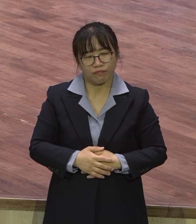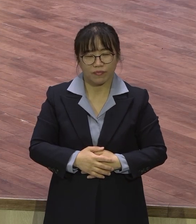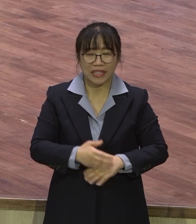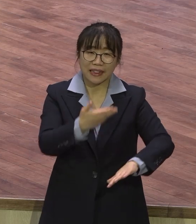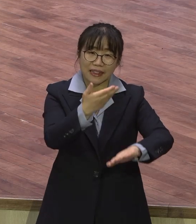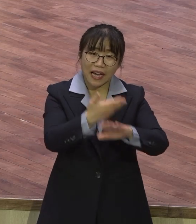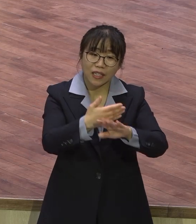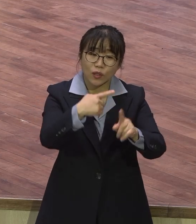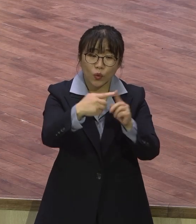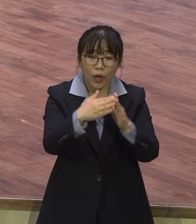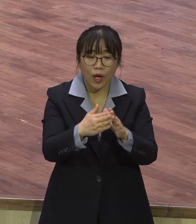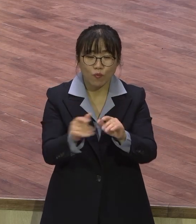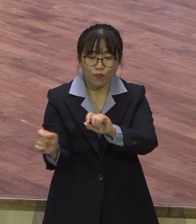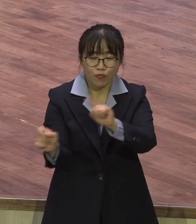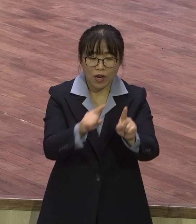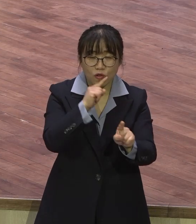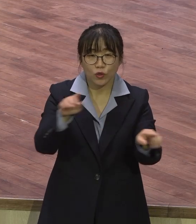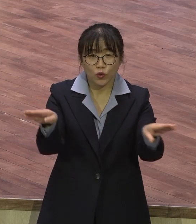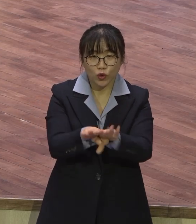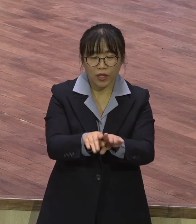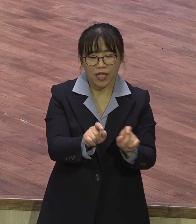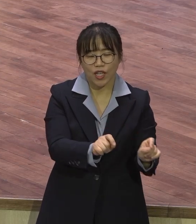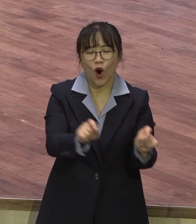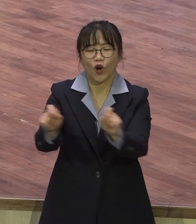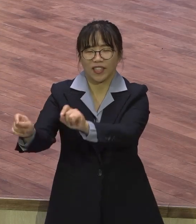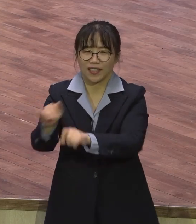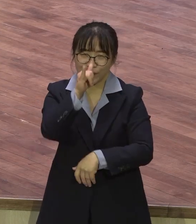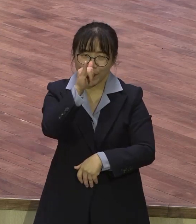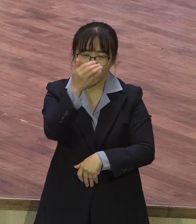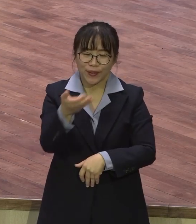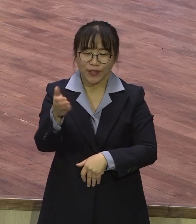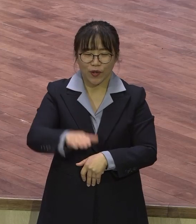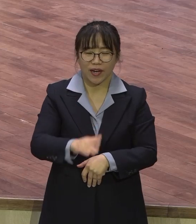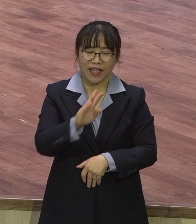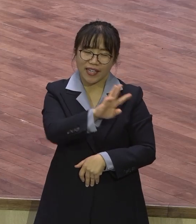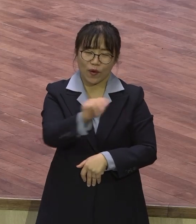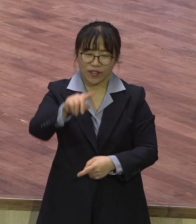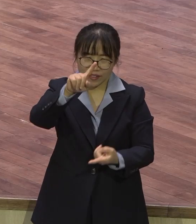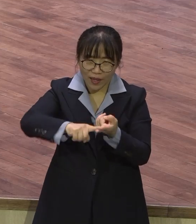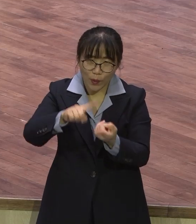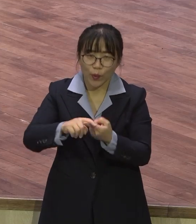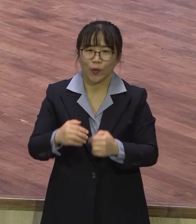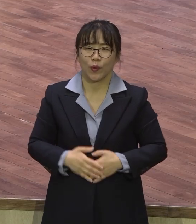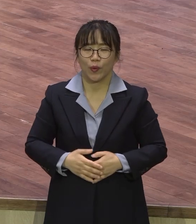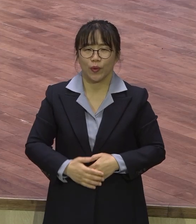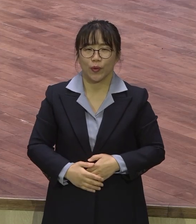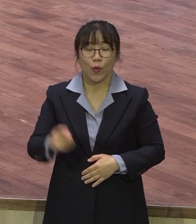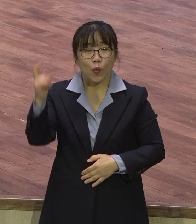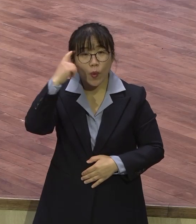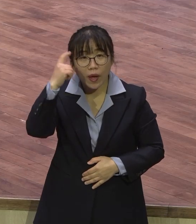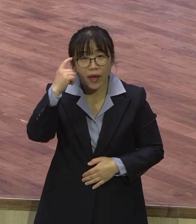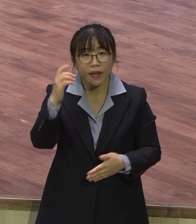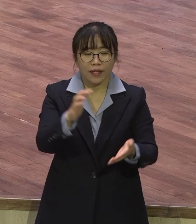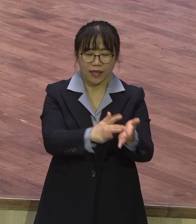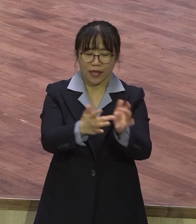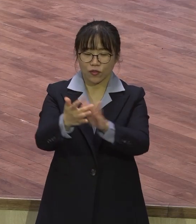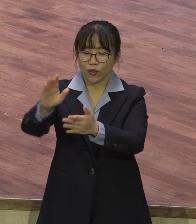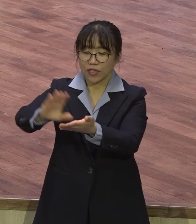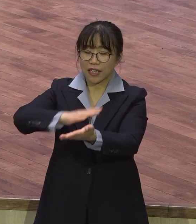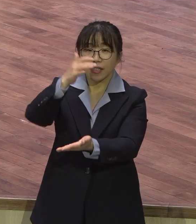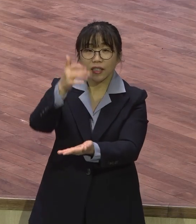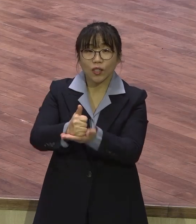정해진 날 들이게 됩니다 중요한 것은 왜 예수 그리스도께서